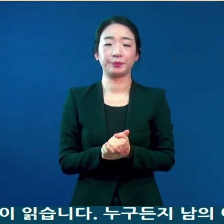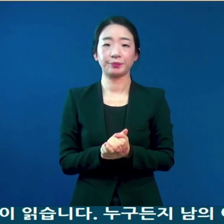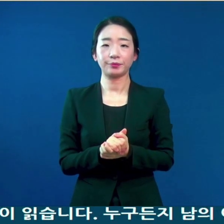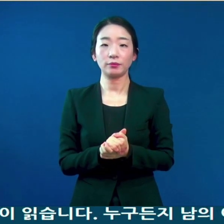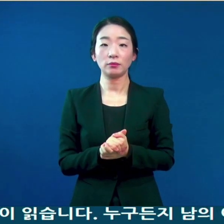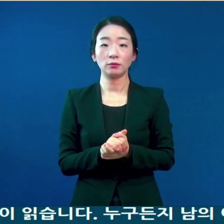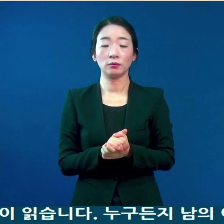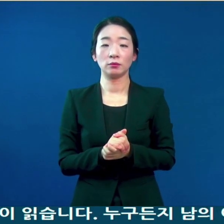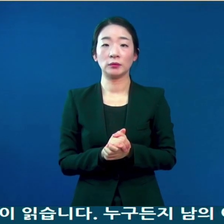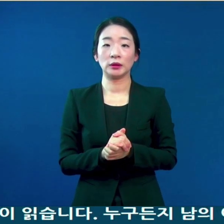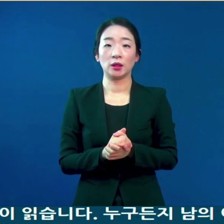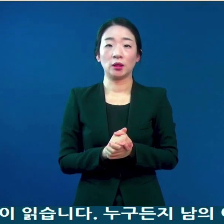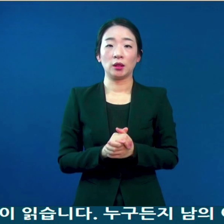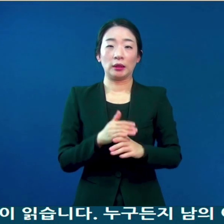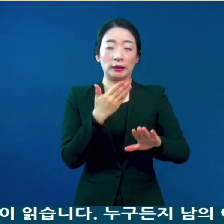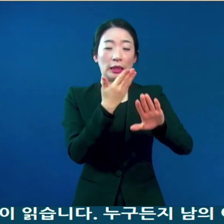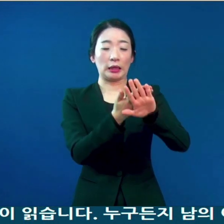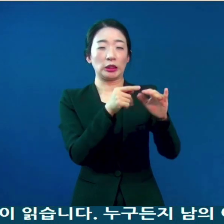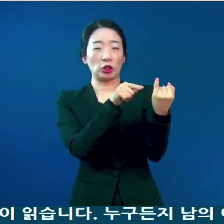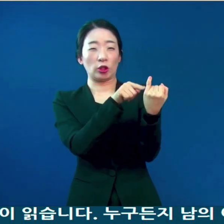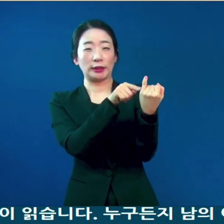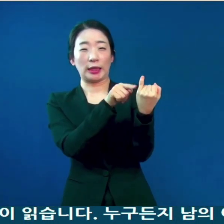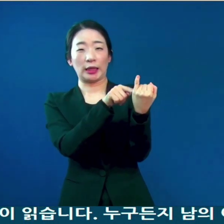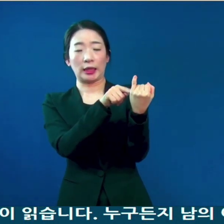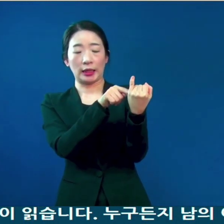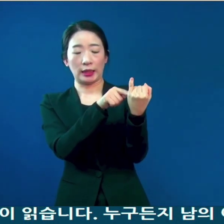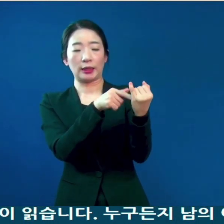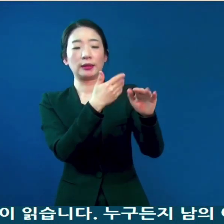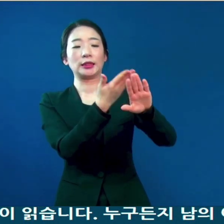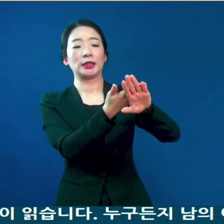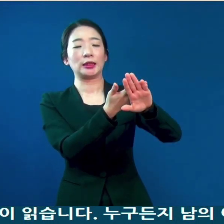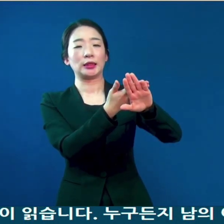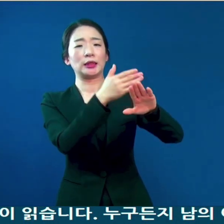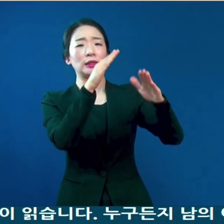이웃의 아내를 탐내는 자, 이웃을 파괴하는 자,